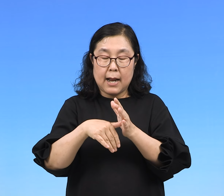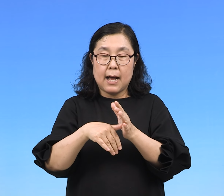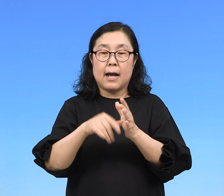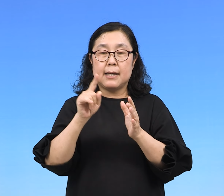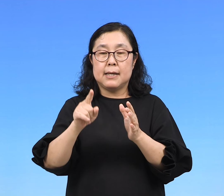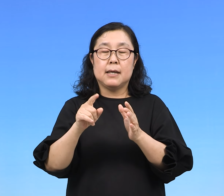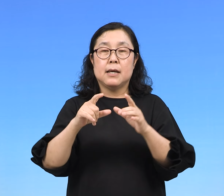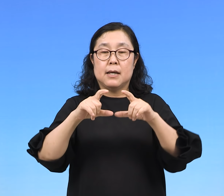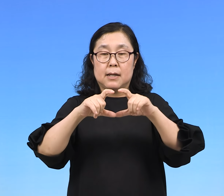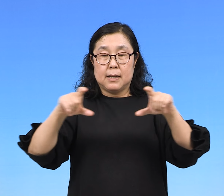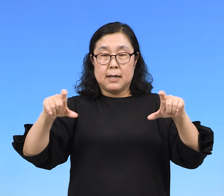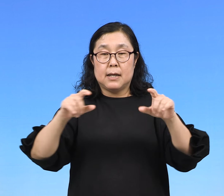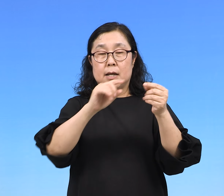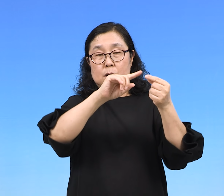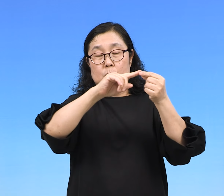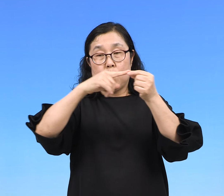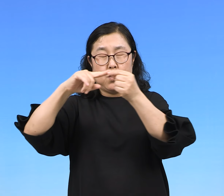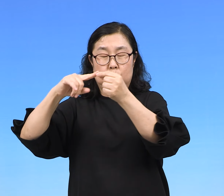이때라